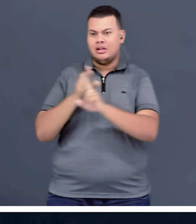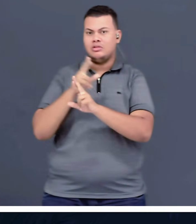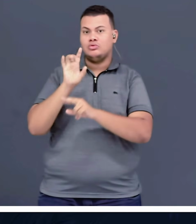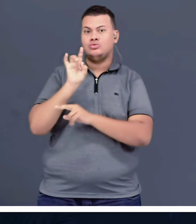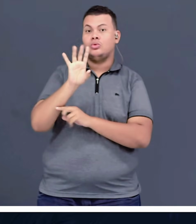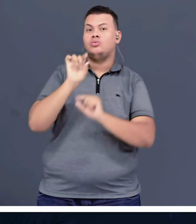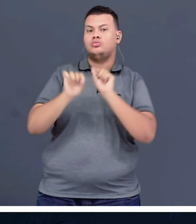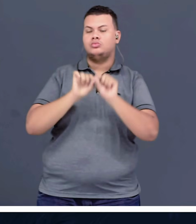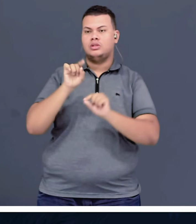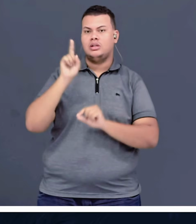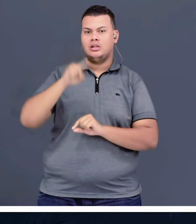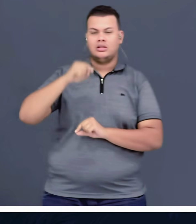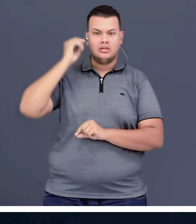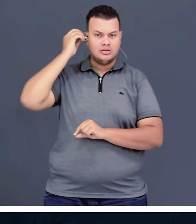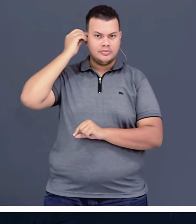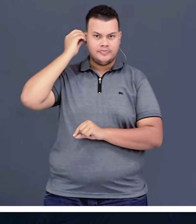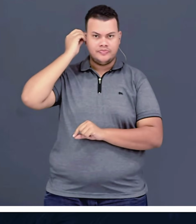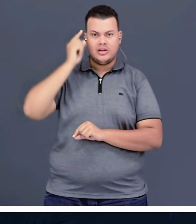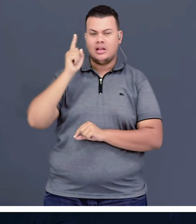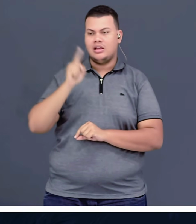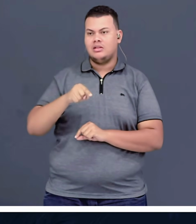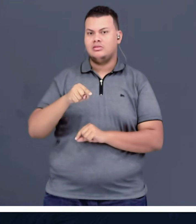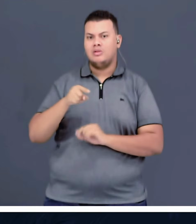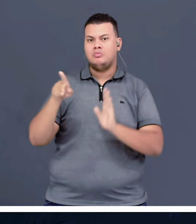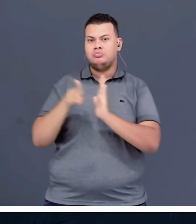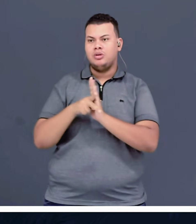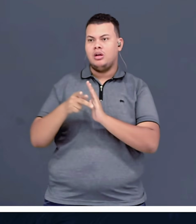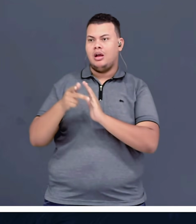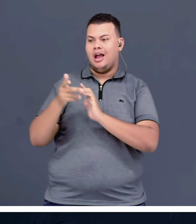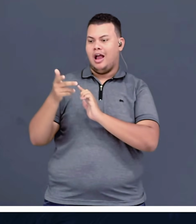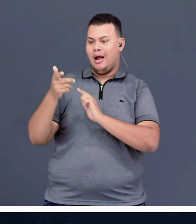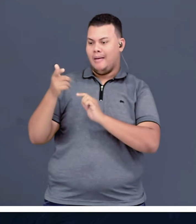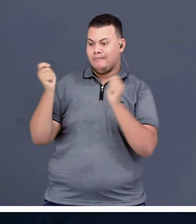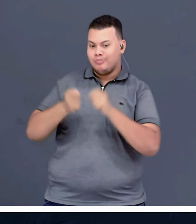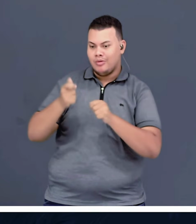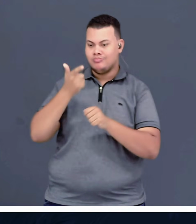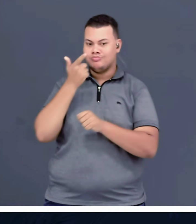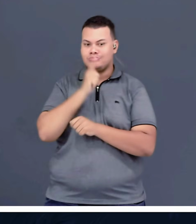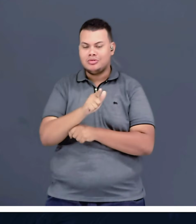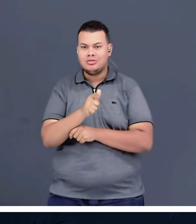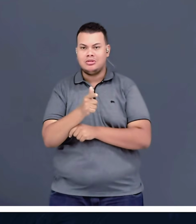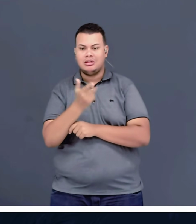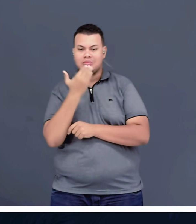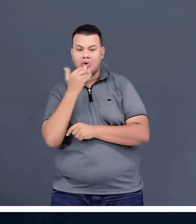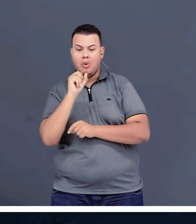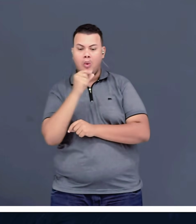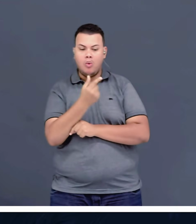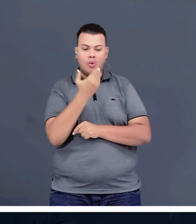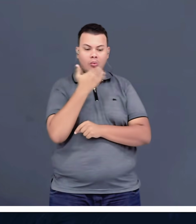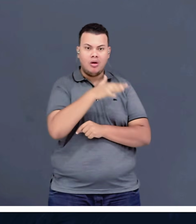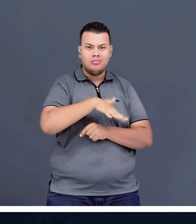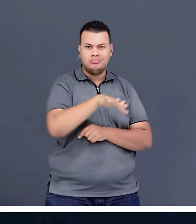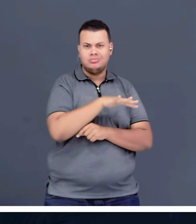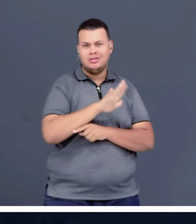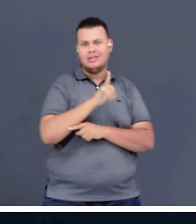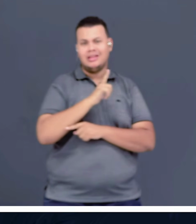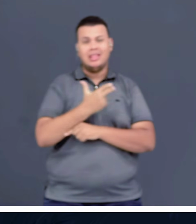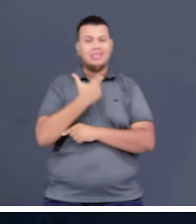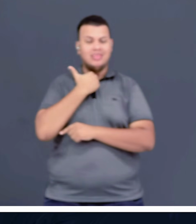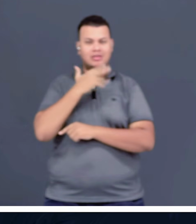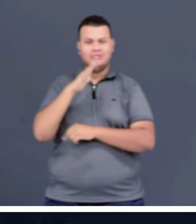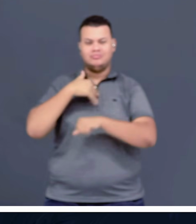com a questão de provisão de alimento ou financeira, há um engano muito grande. Deixa eu te